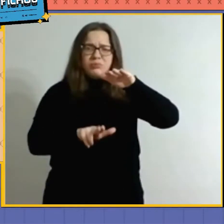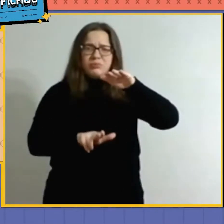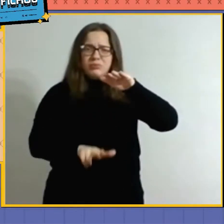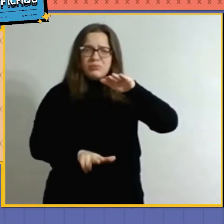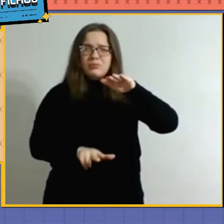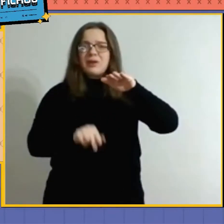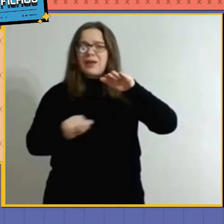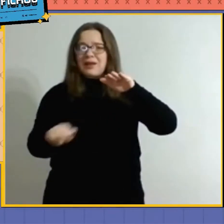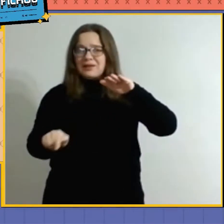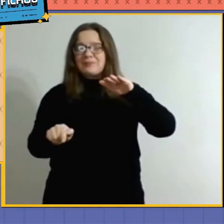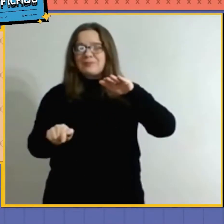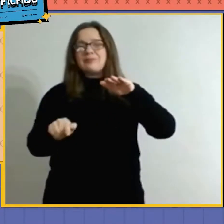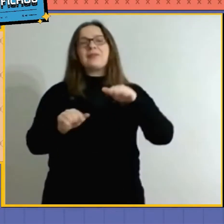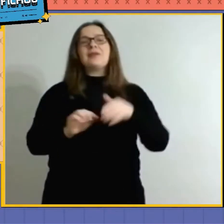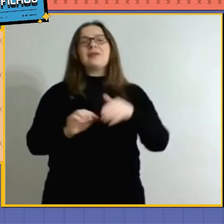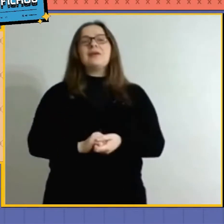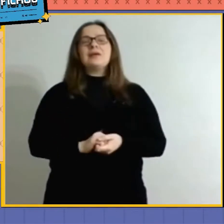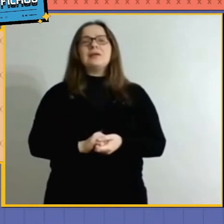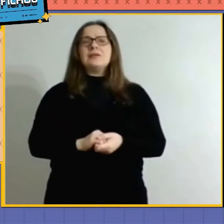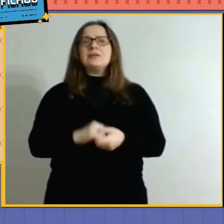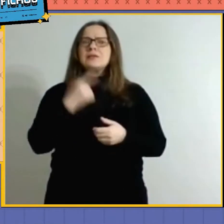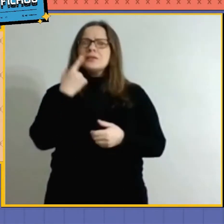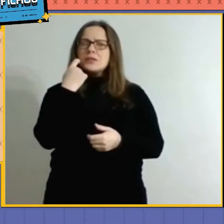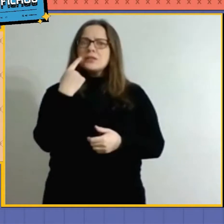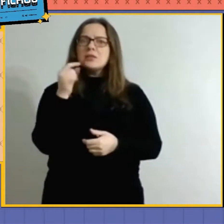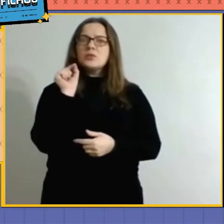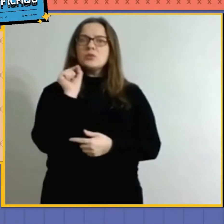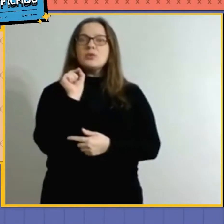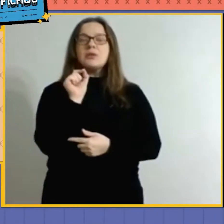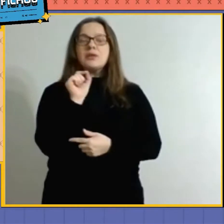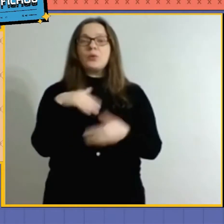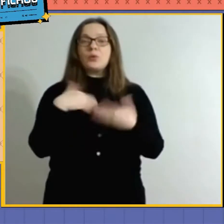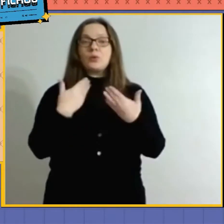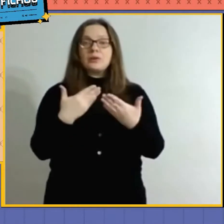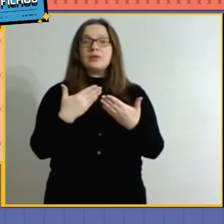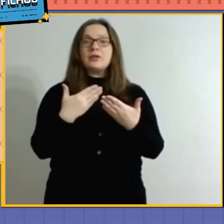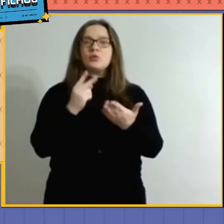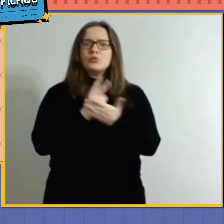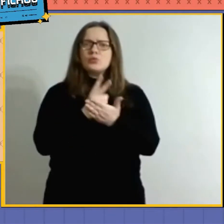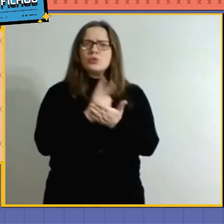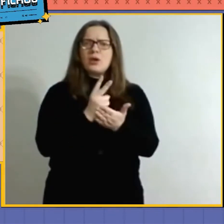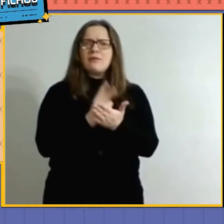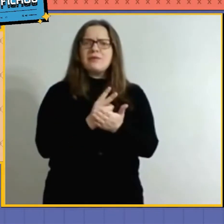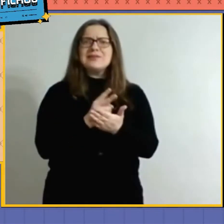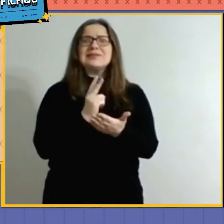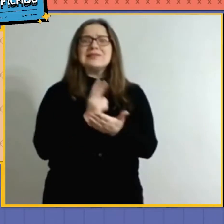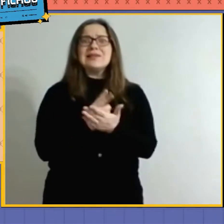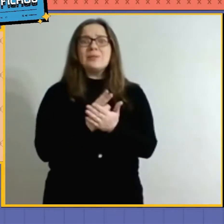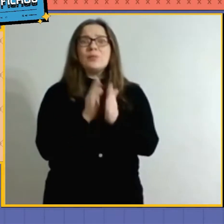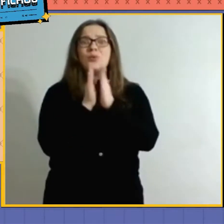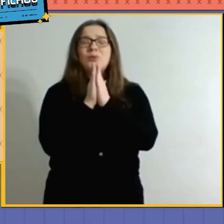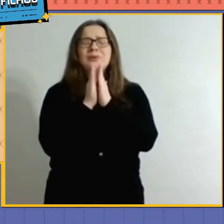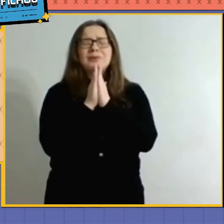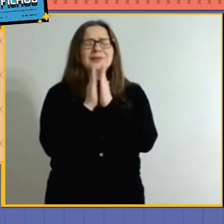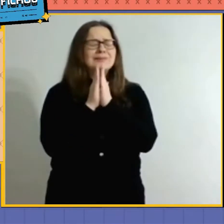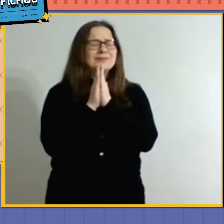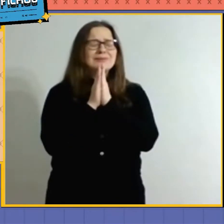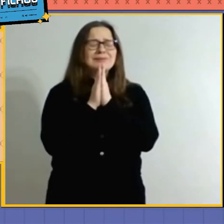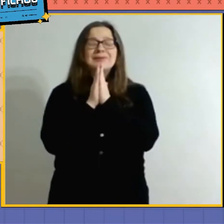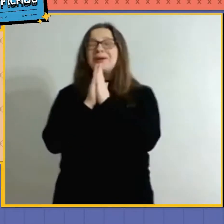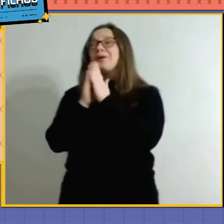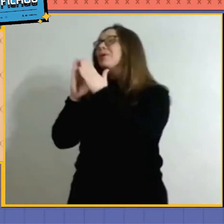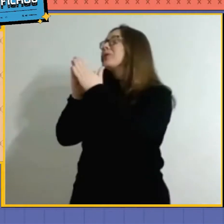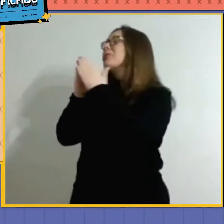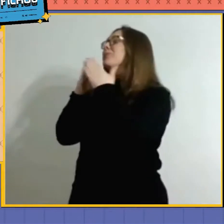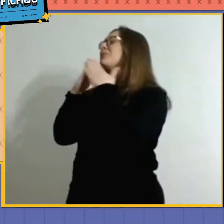olha só que Interessante enquanto ele fazia isso ele tinha ele tava orando ele falava assim por favor senhor me